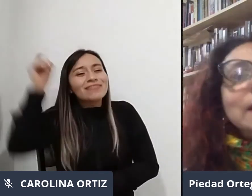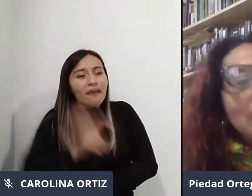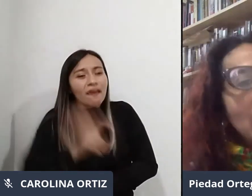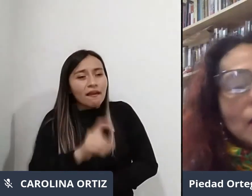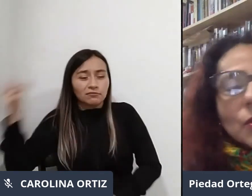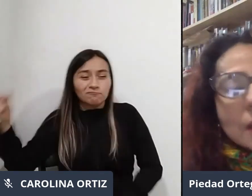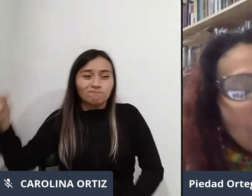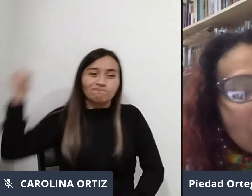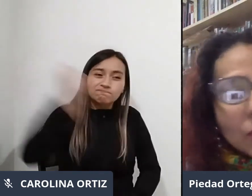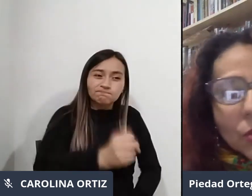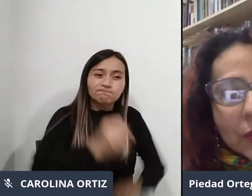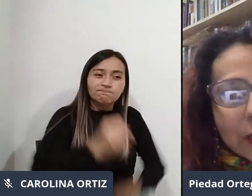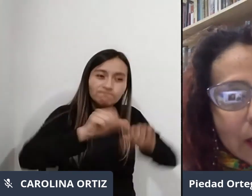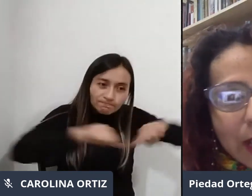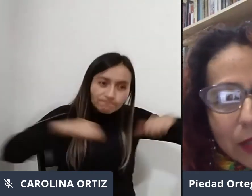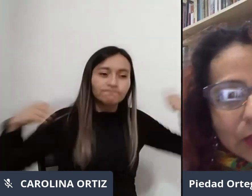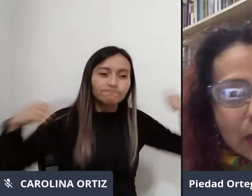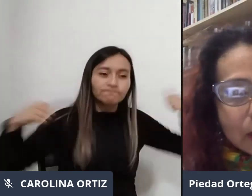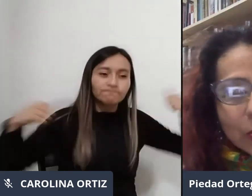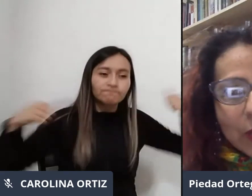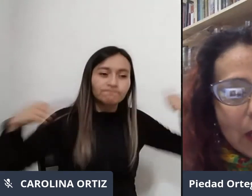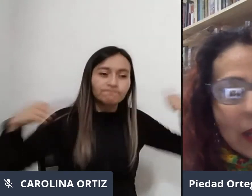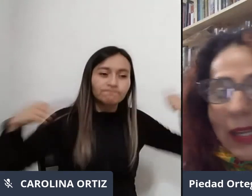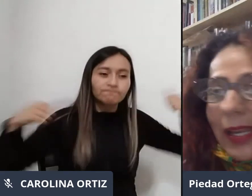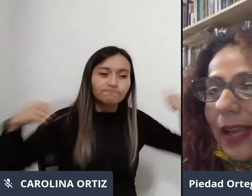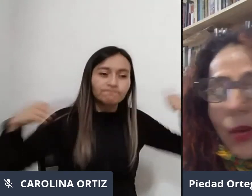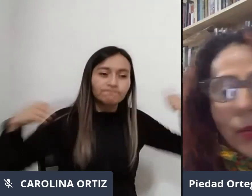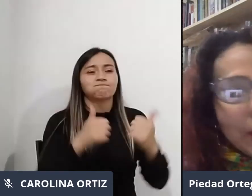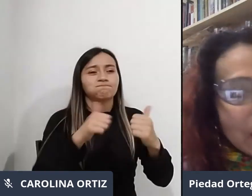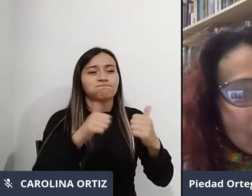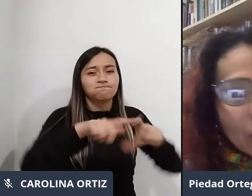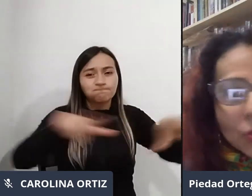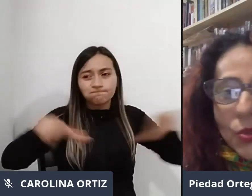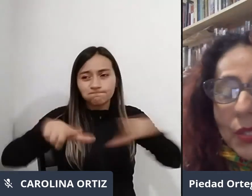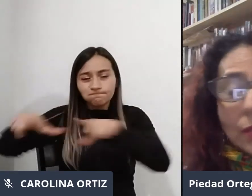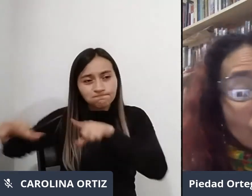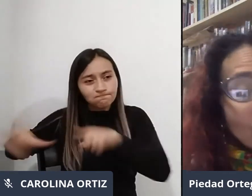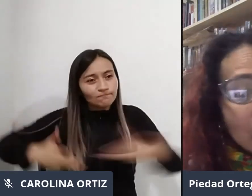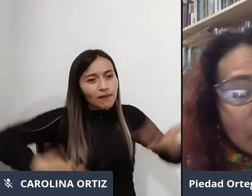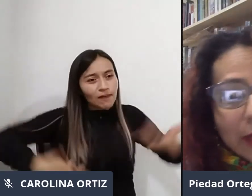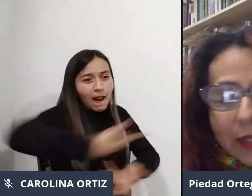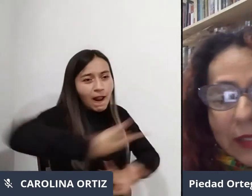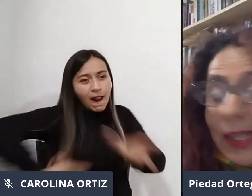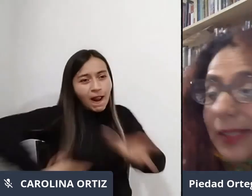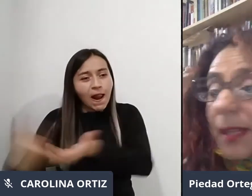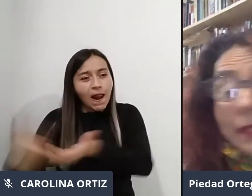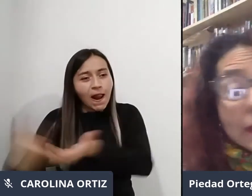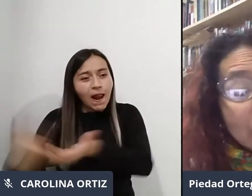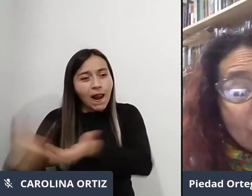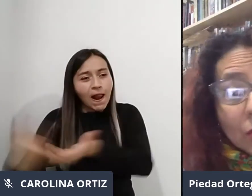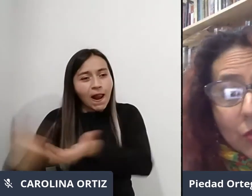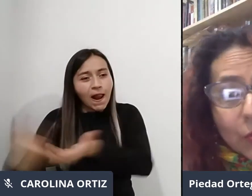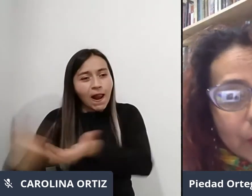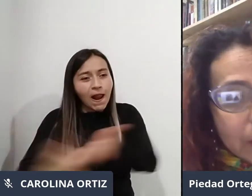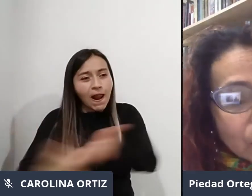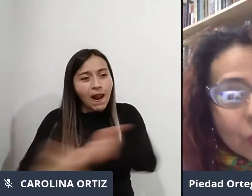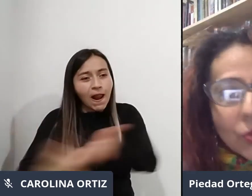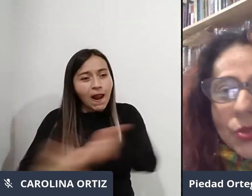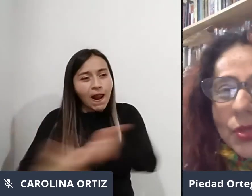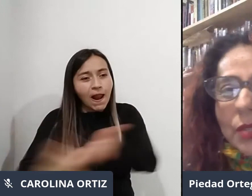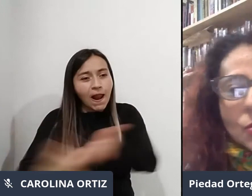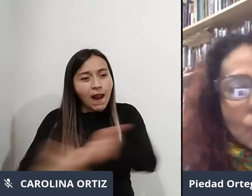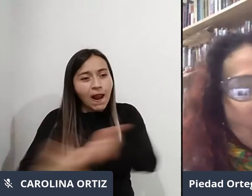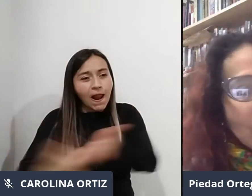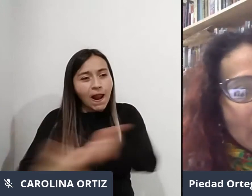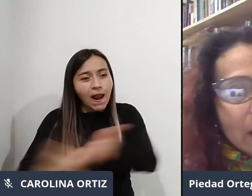que estar en los espacios cotidianos de la escuela, en la conversa, construyendo sus saberes, tramitando los conflictos,